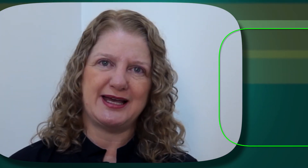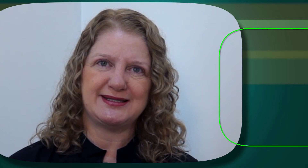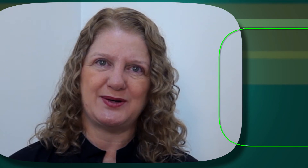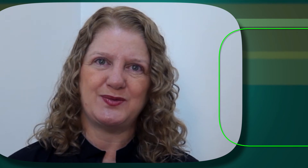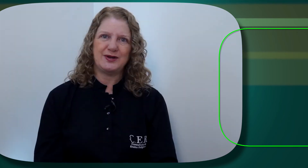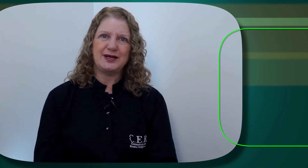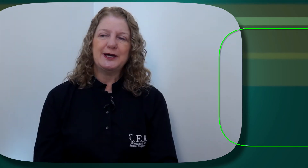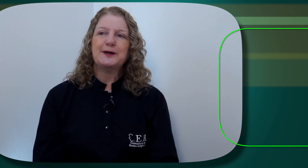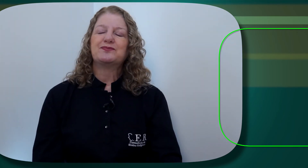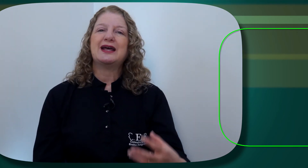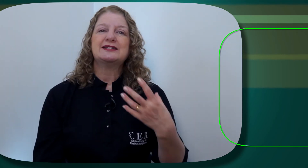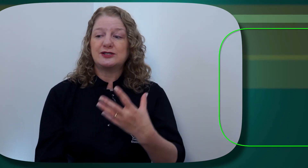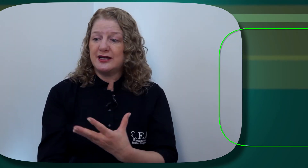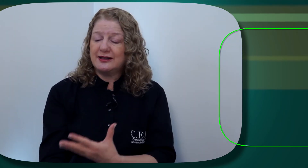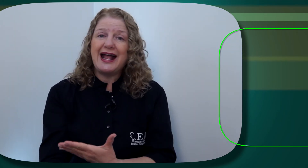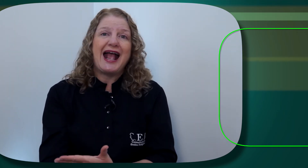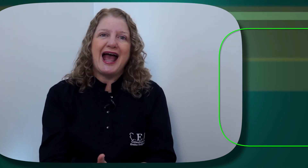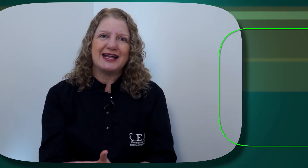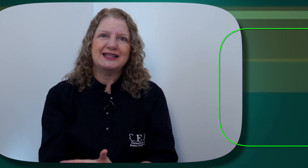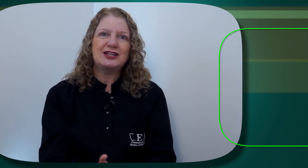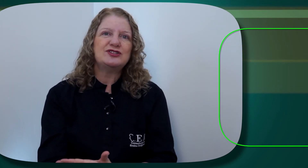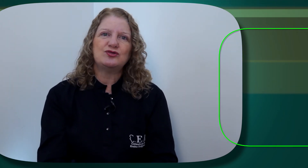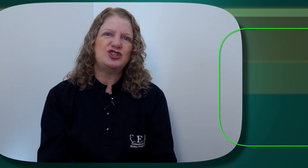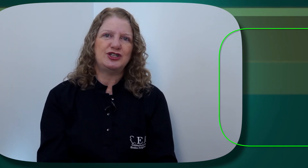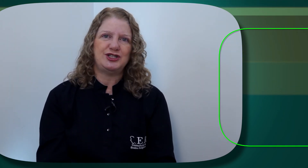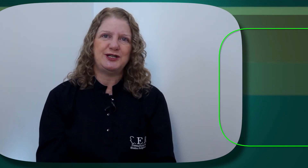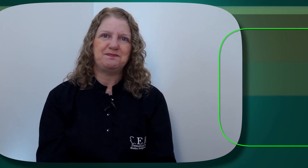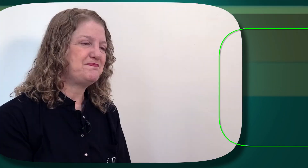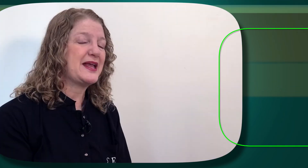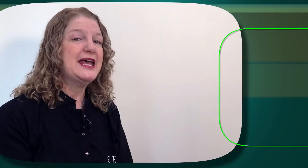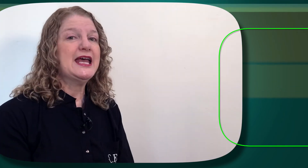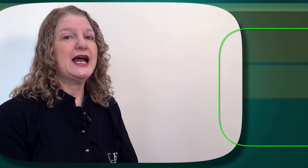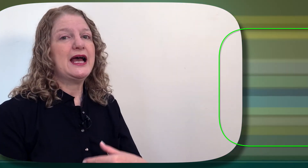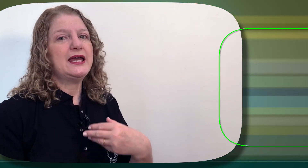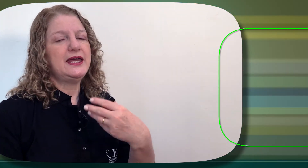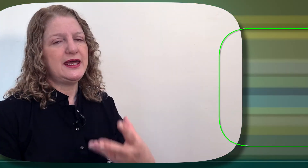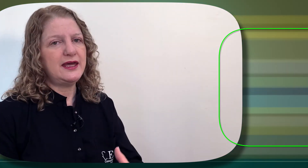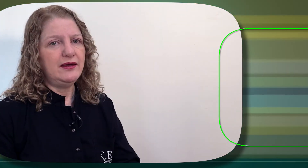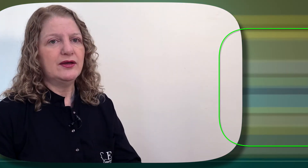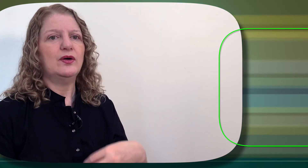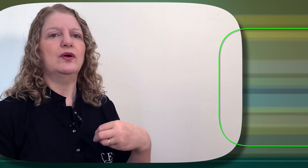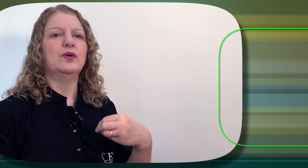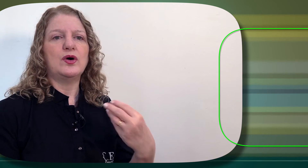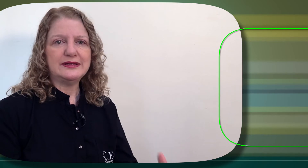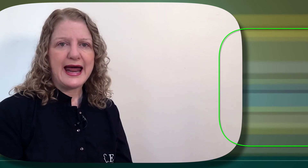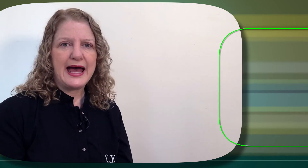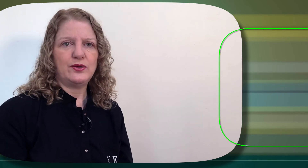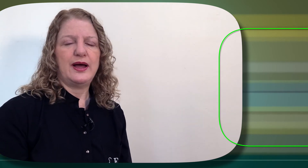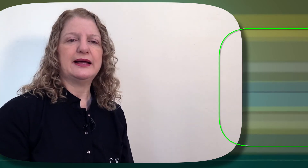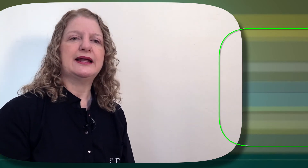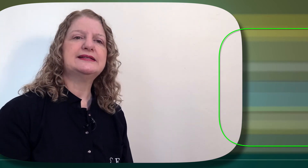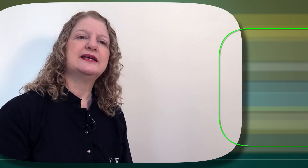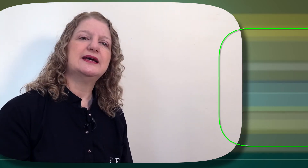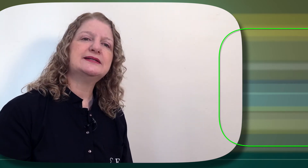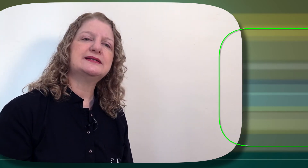criação, na carne, né? No seu dia a dia. E o contrário, aquelas crianças